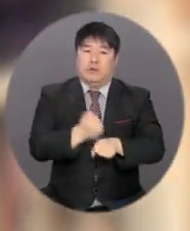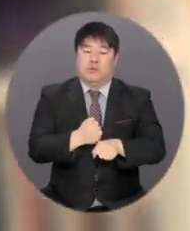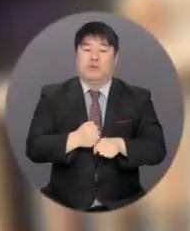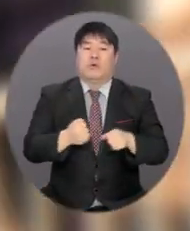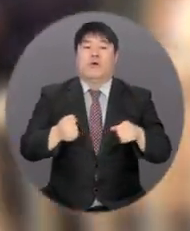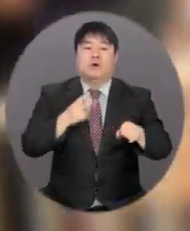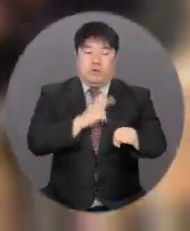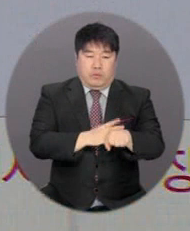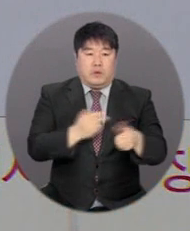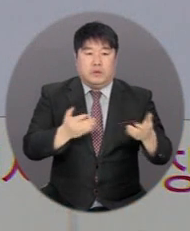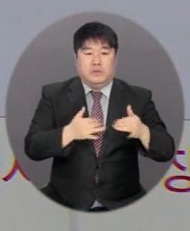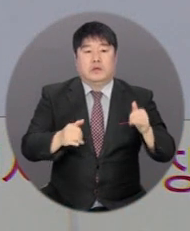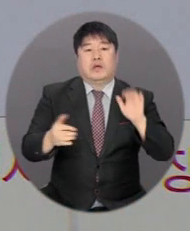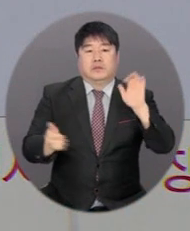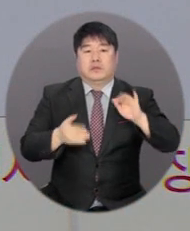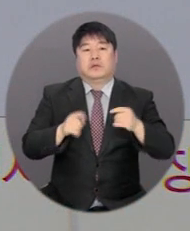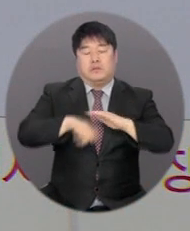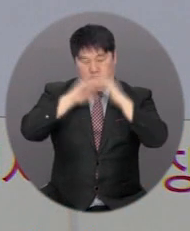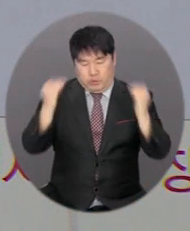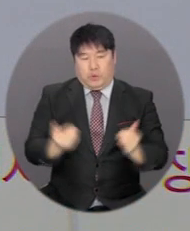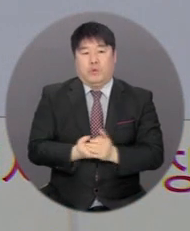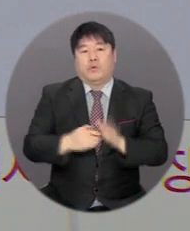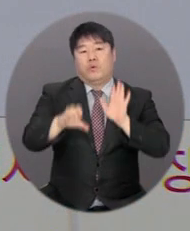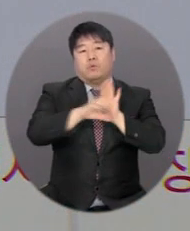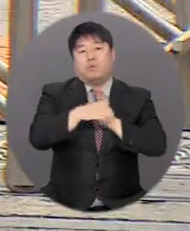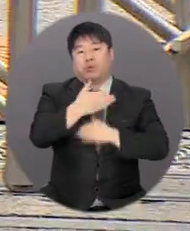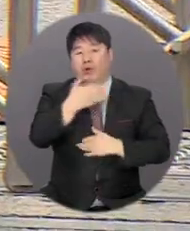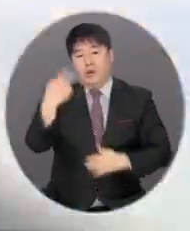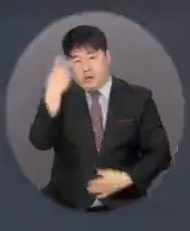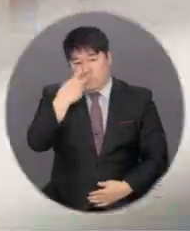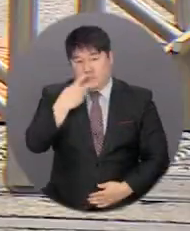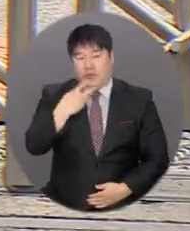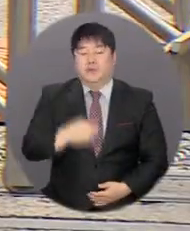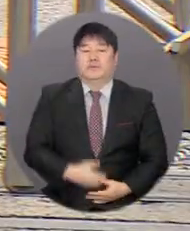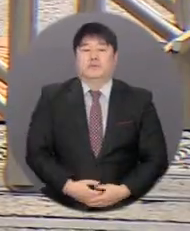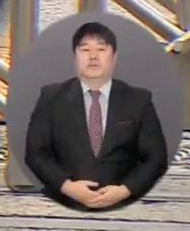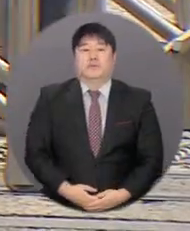교직원과 학생에 대한 코로나 검사가 진행됐습니다. MBC 뉴스 이계상입니다.